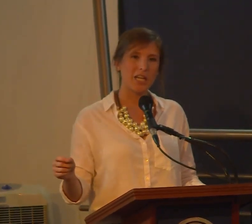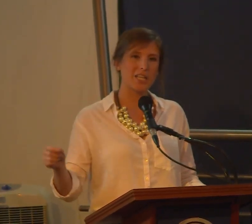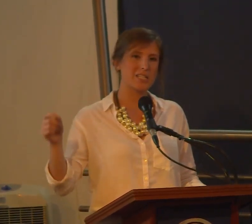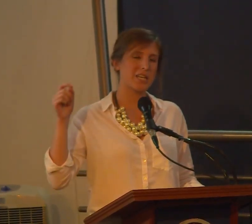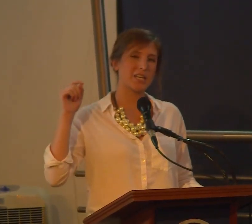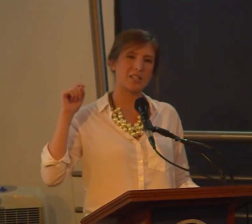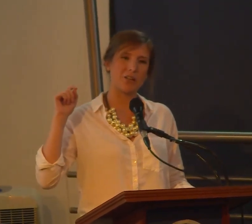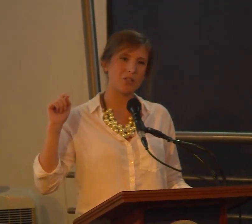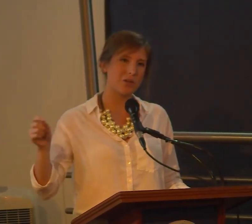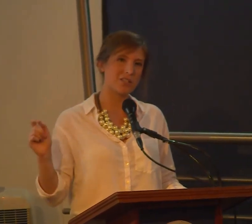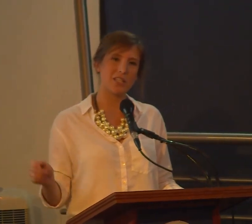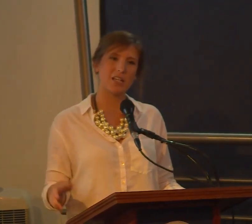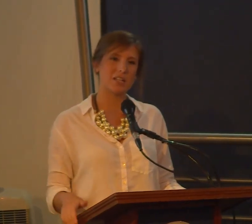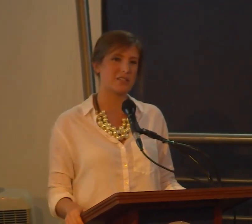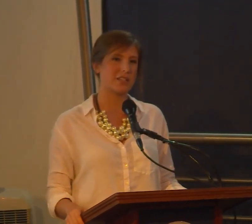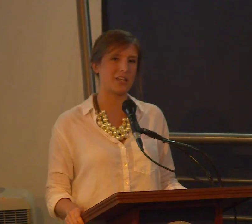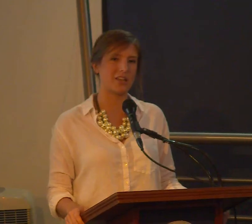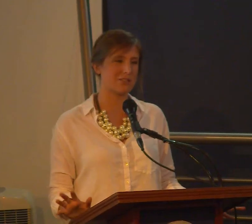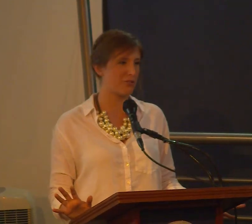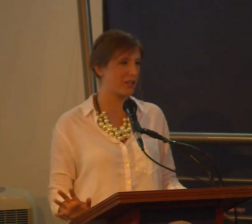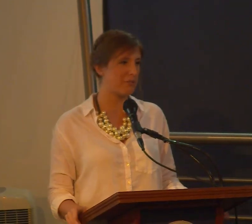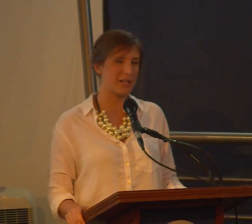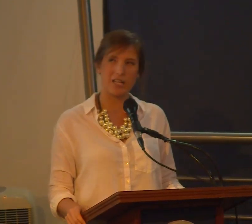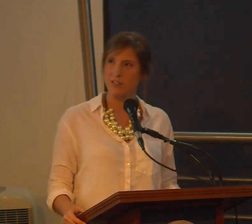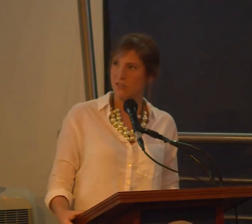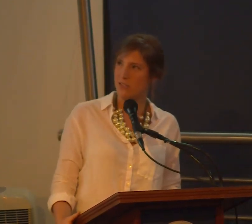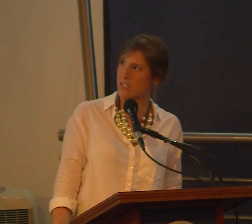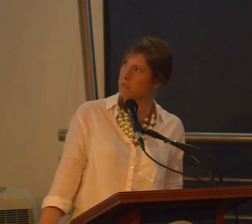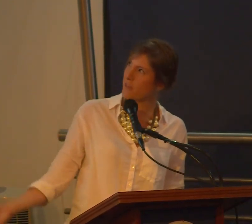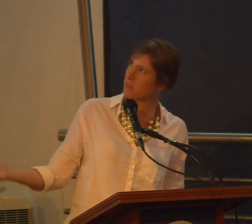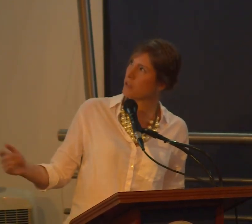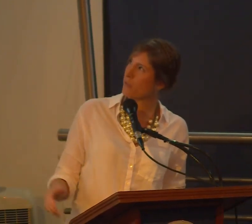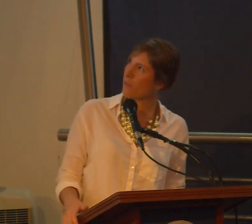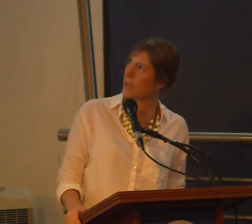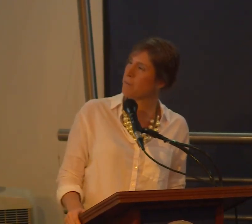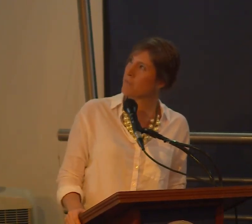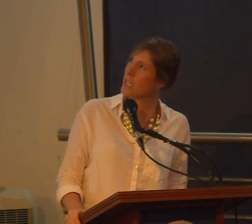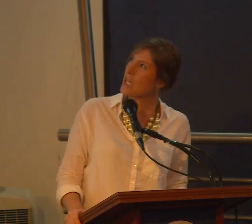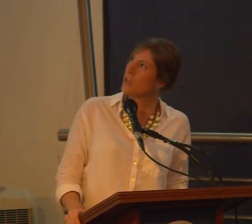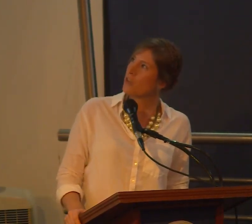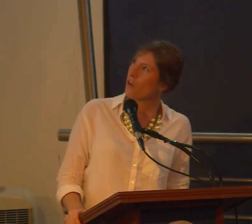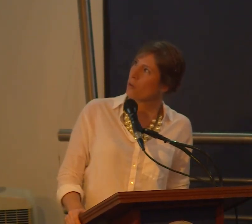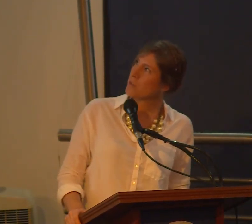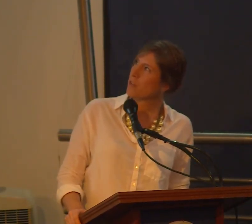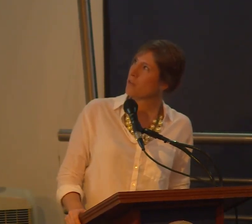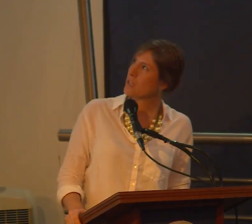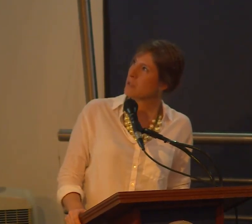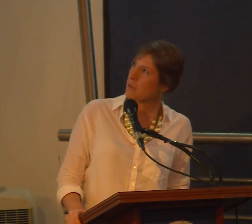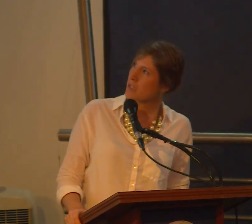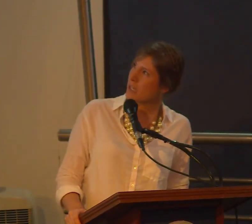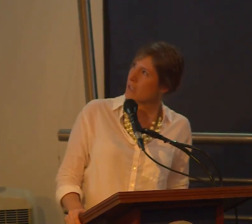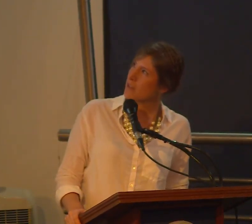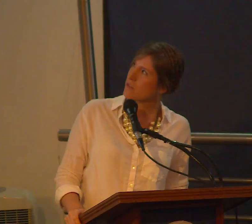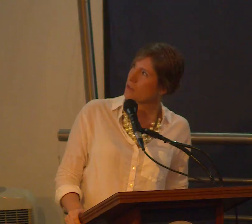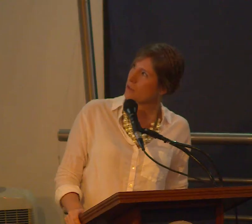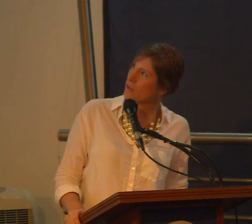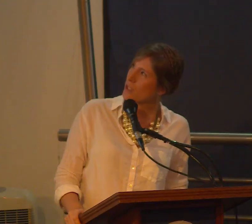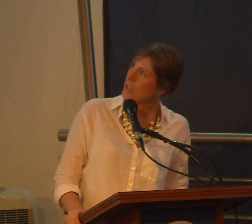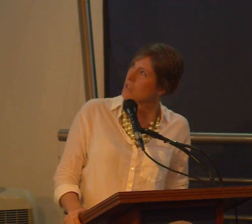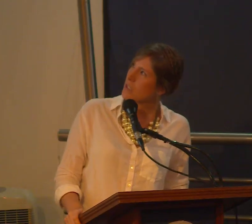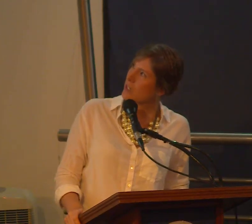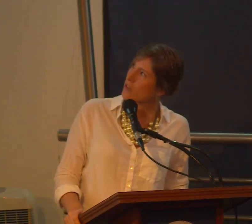entré, desde que entré a la universidad hasta que estoy aquí parada. Entonces mi fragmento fue: todo comienza con una semilla de la